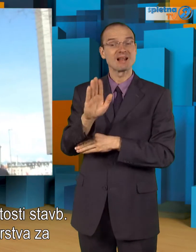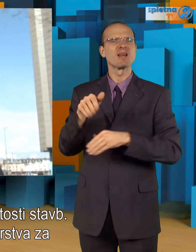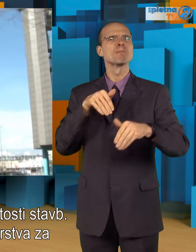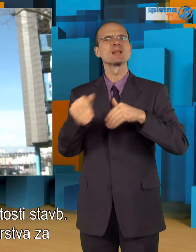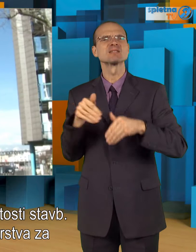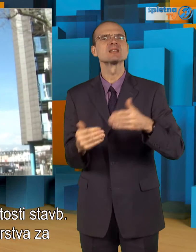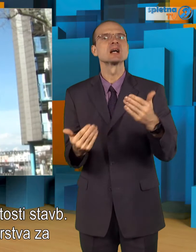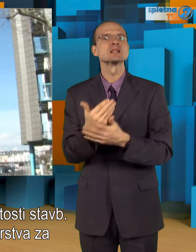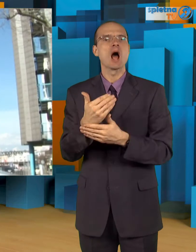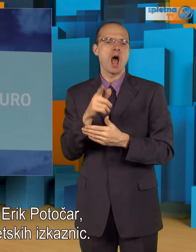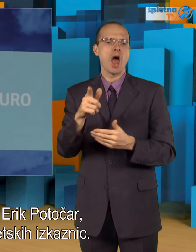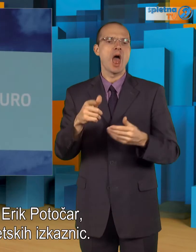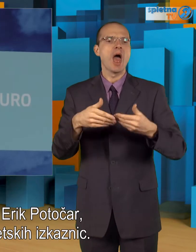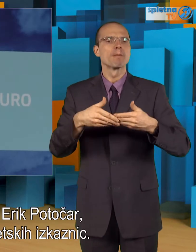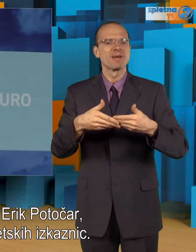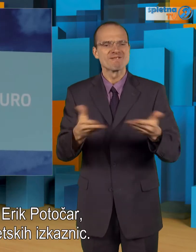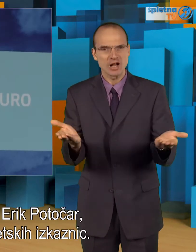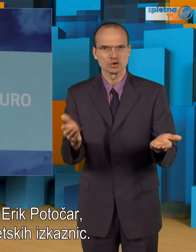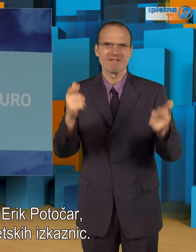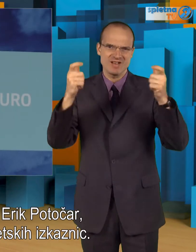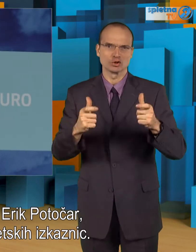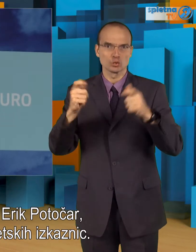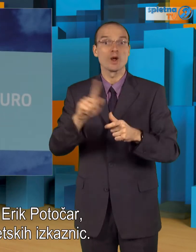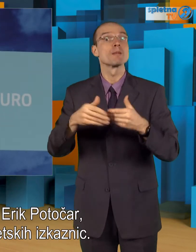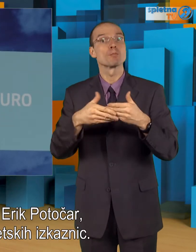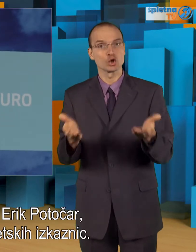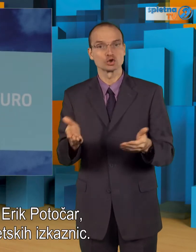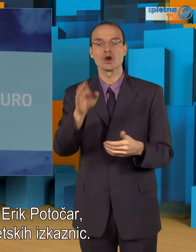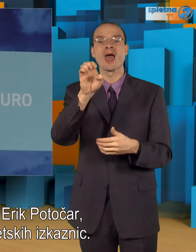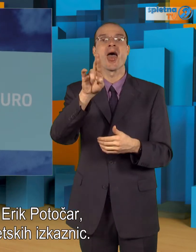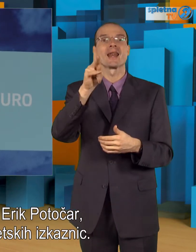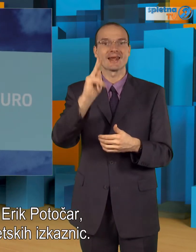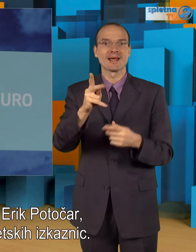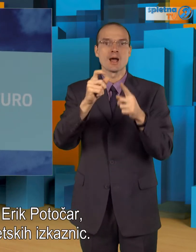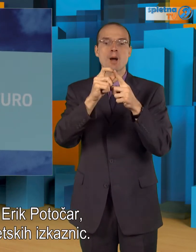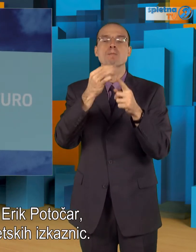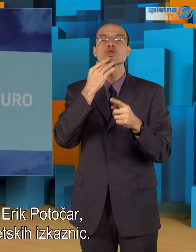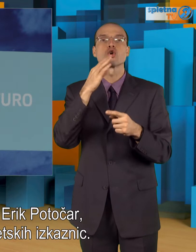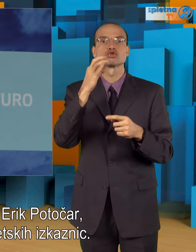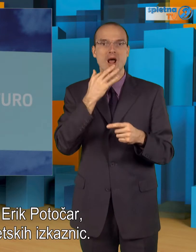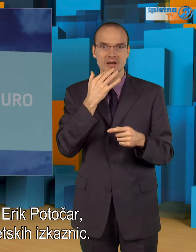Predstavnik Ministrstva za infrastrukturo in prostor Erik Potočar je pojasnil namen energetskih kartic.